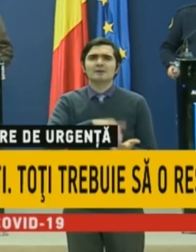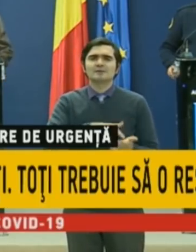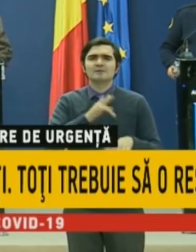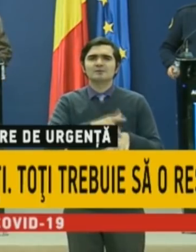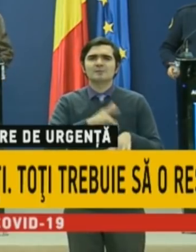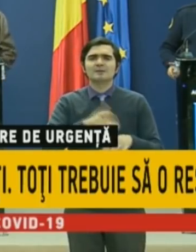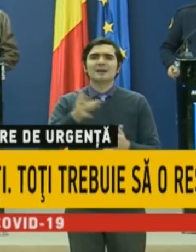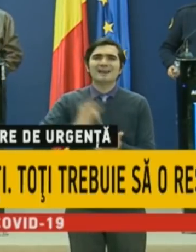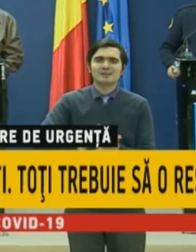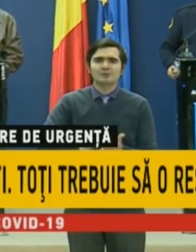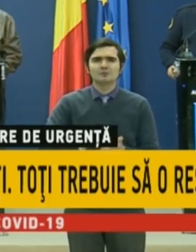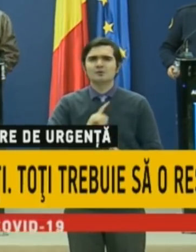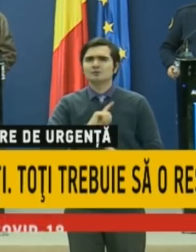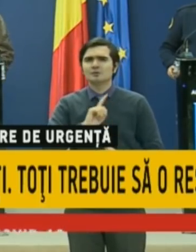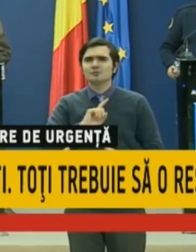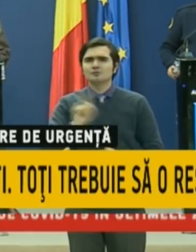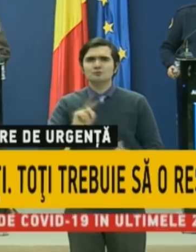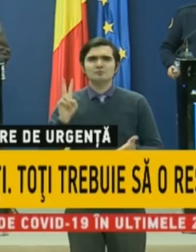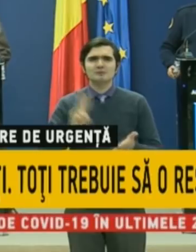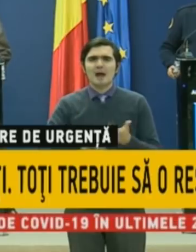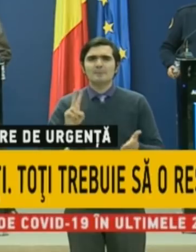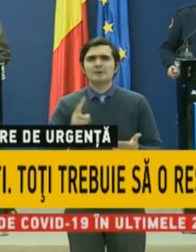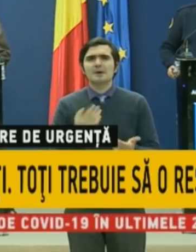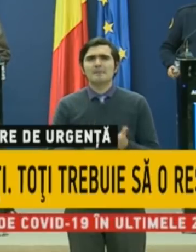urgență, precum și